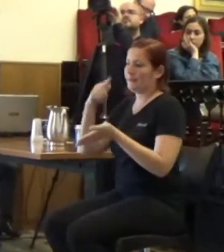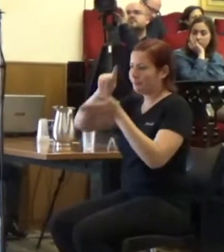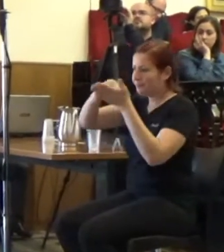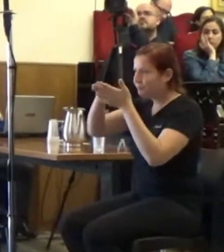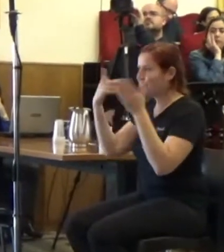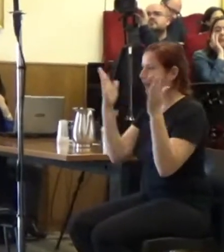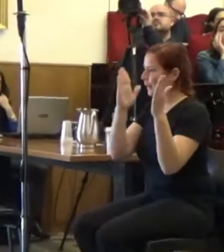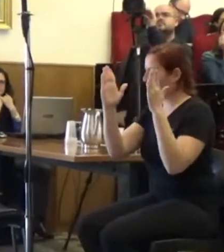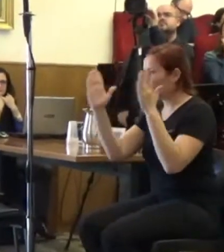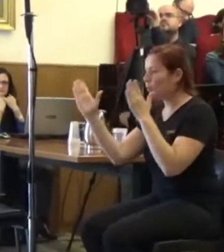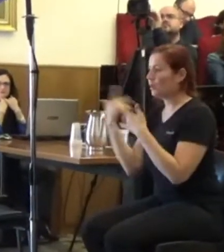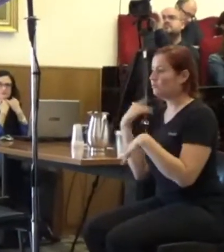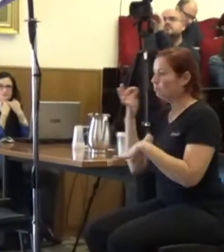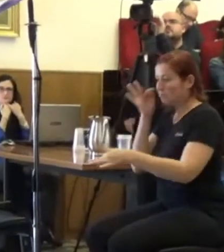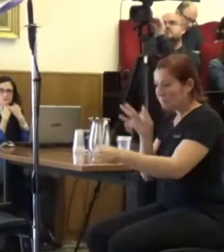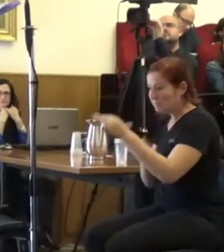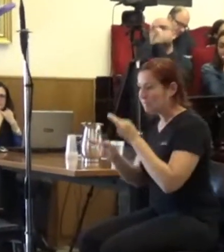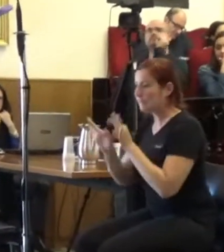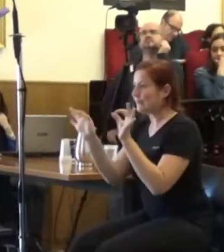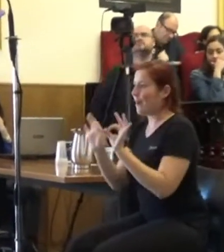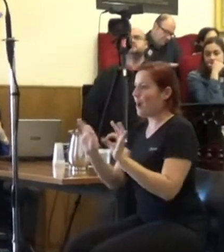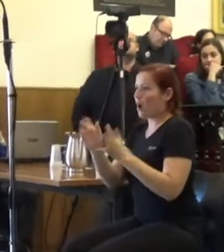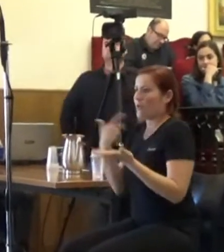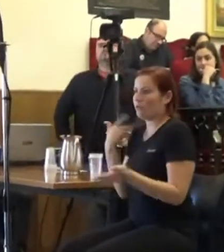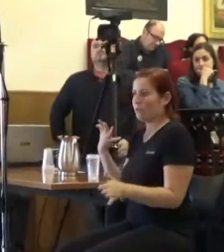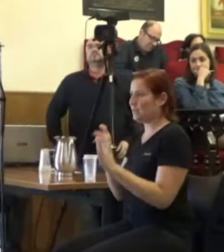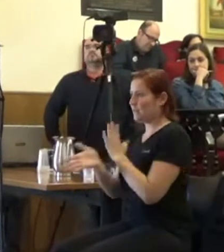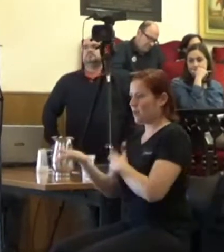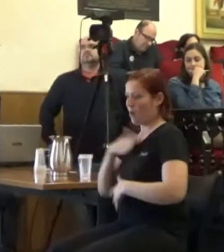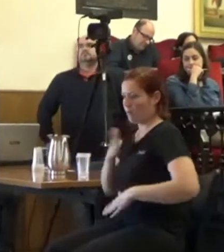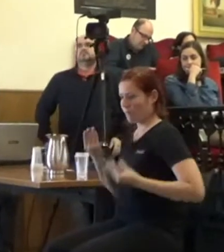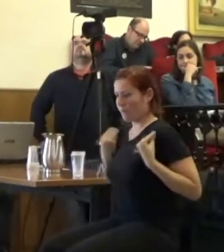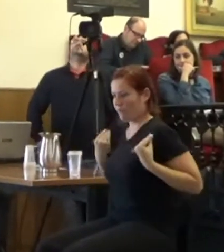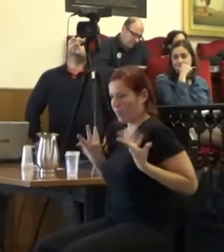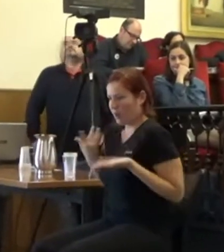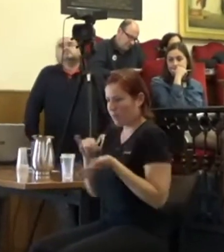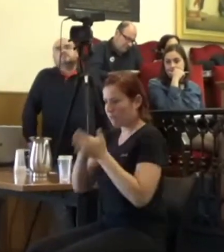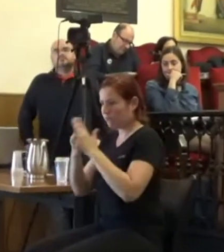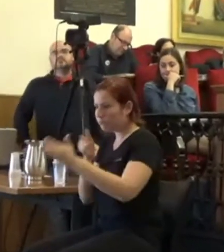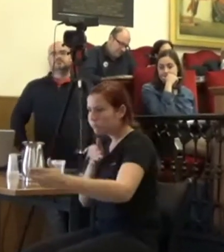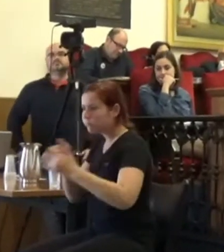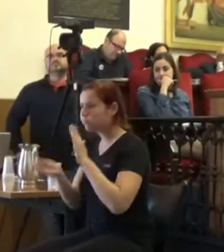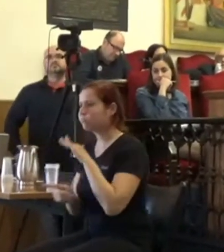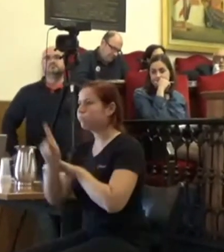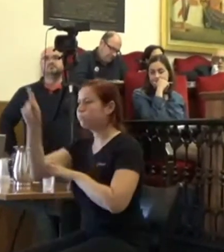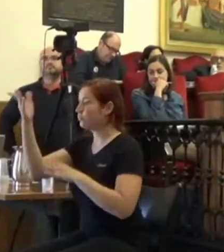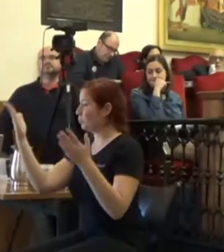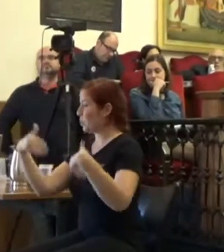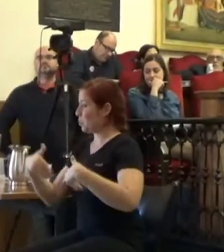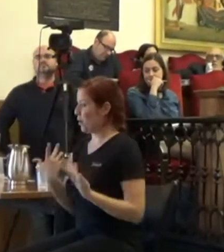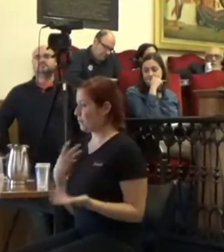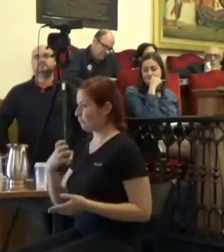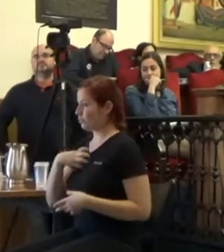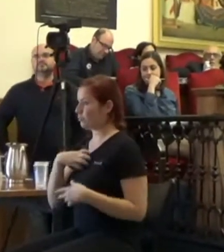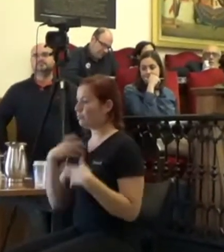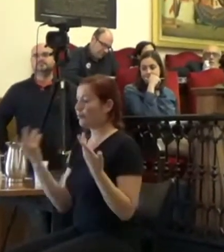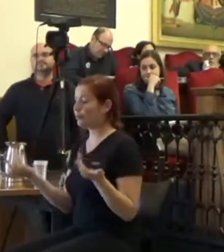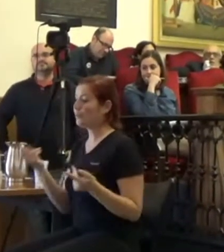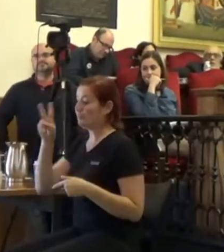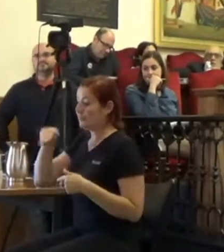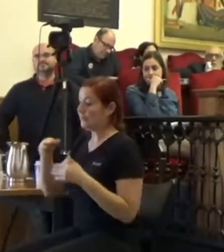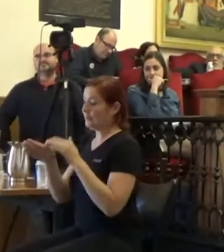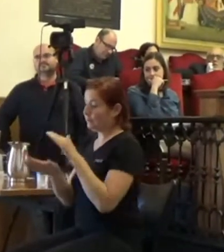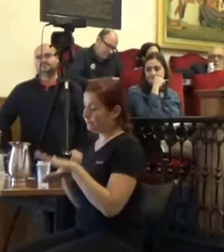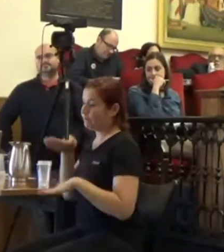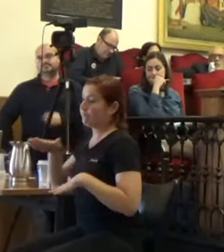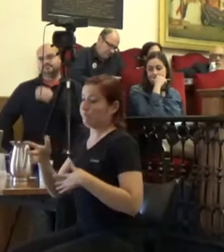sustituciones sin poder llevar a cabo proyectos de vida con nuestras familias y amigos. En otras palabras, el día de mañana, y siguiendo con estos experimentos,